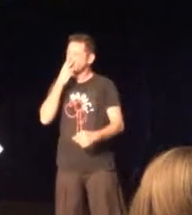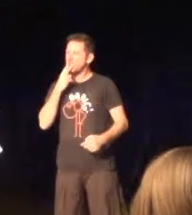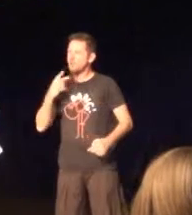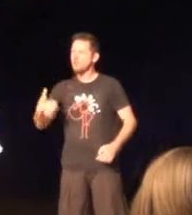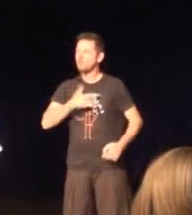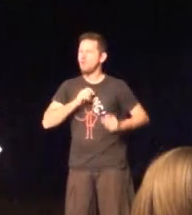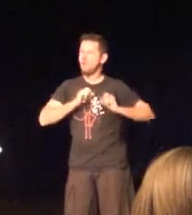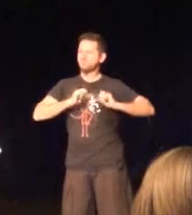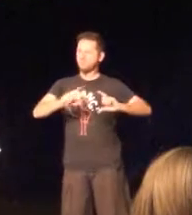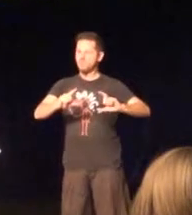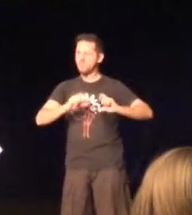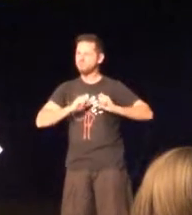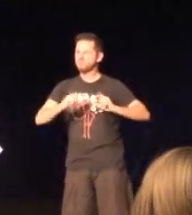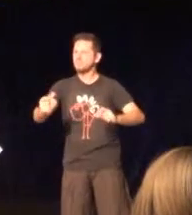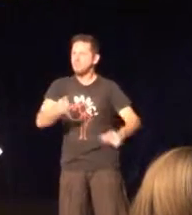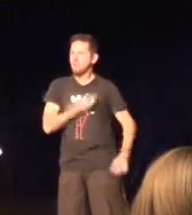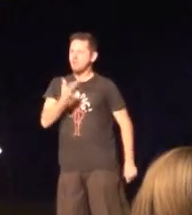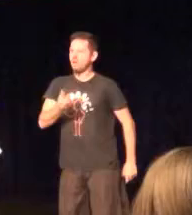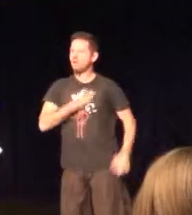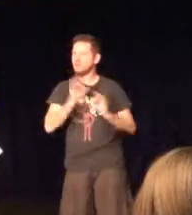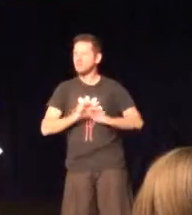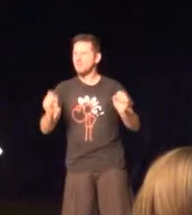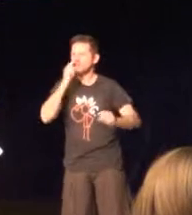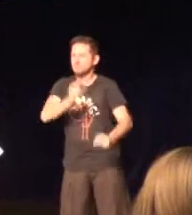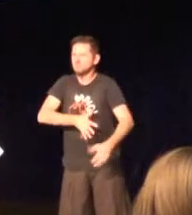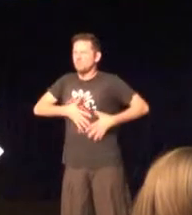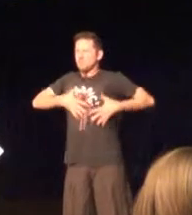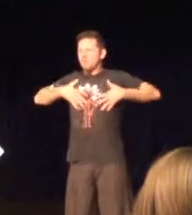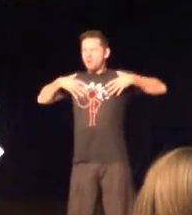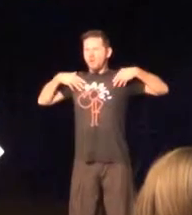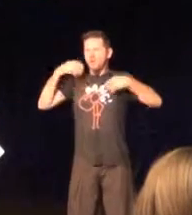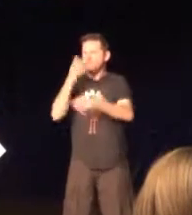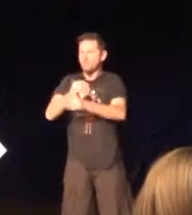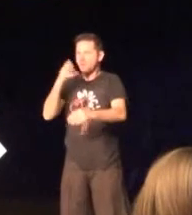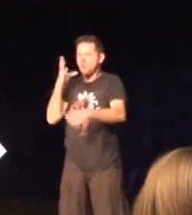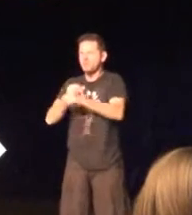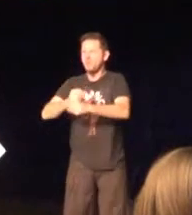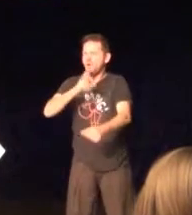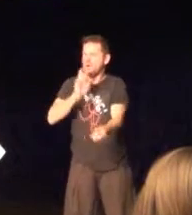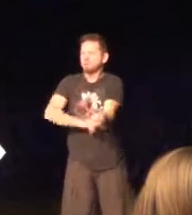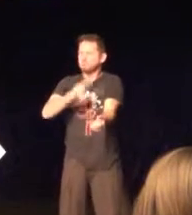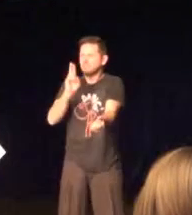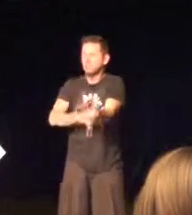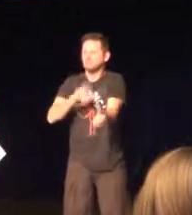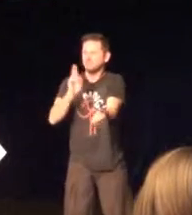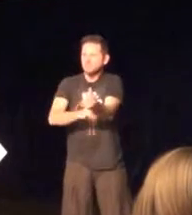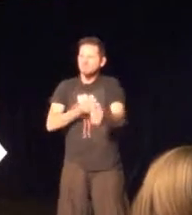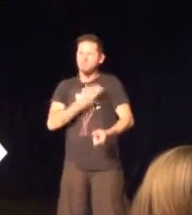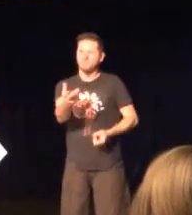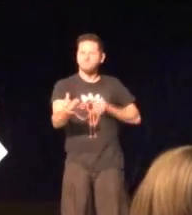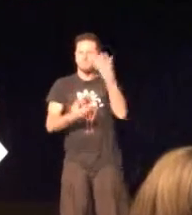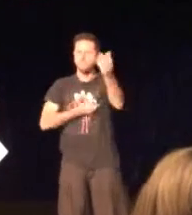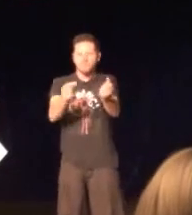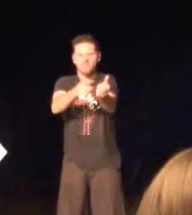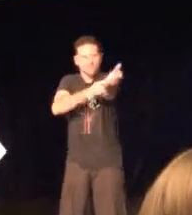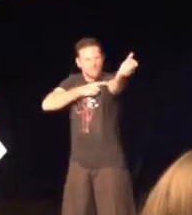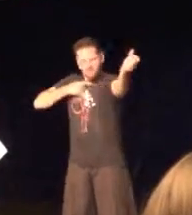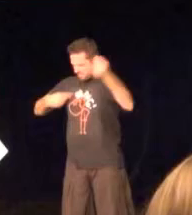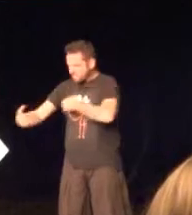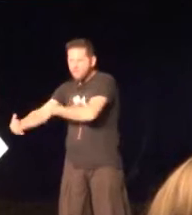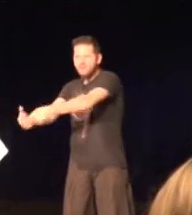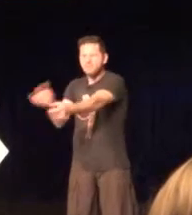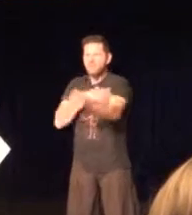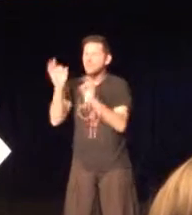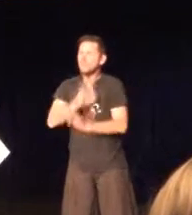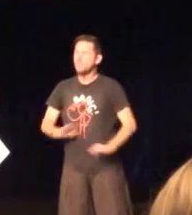Mon cœur ne parle pas, mon cœur ressent, mon cœur apprend, mon cœur bat et dicte à la fois. Rien ne sort de mes veines, ce sont